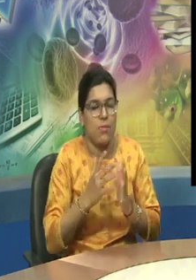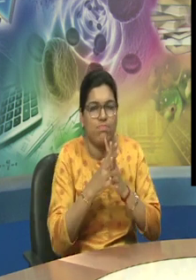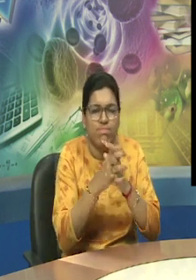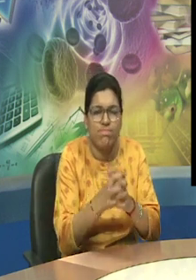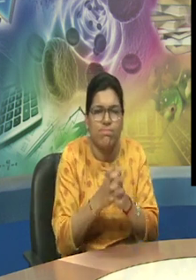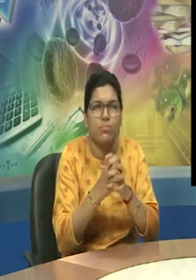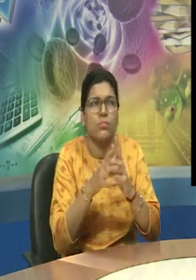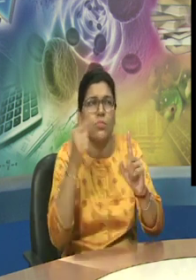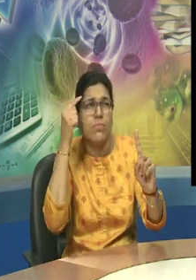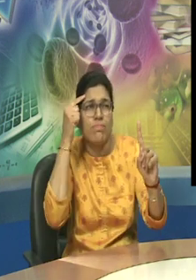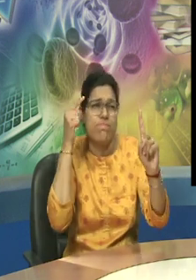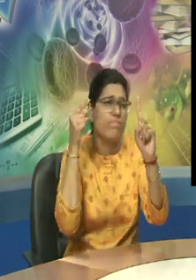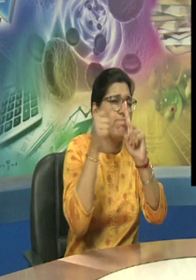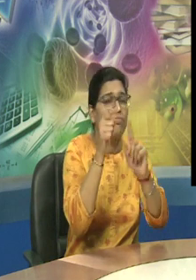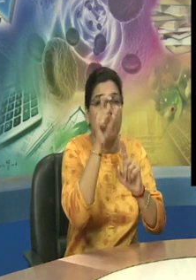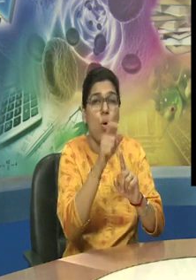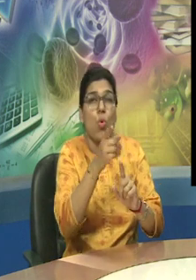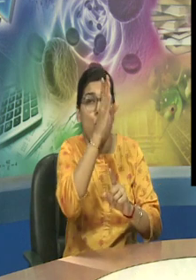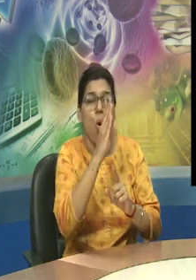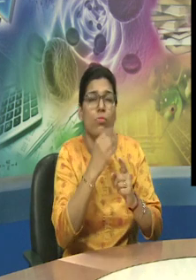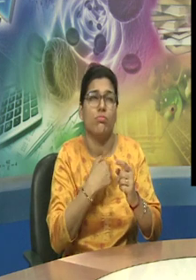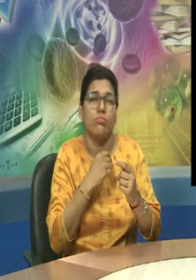ईश्वर प्रेम में वह हमेशा